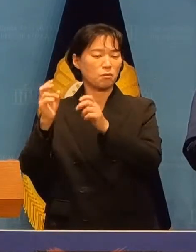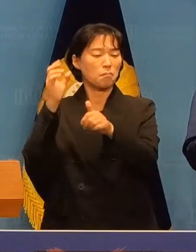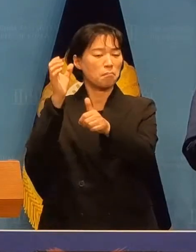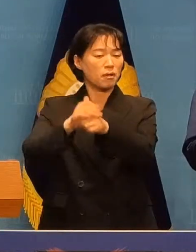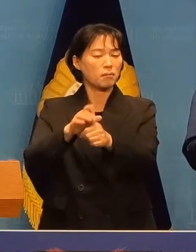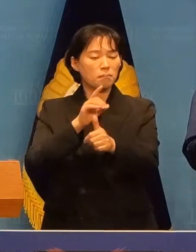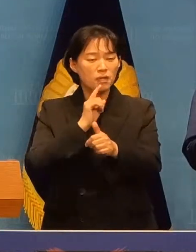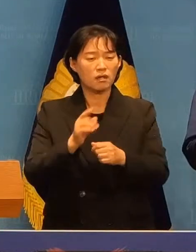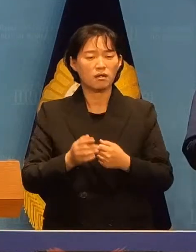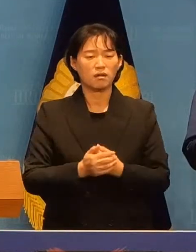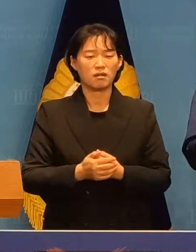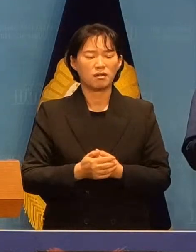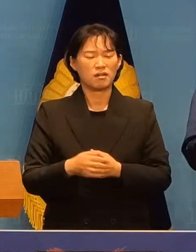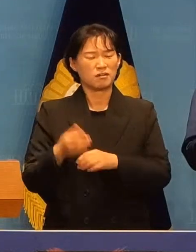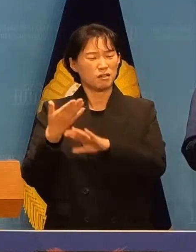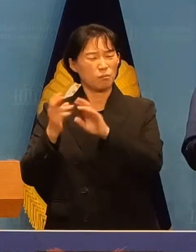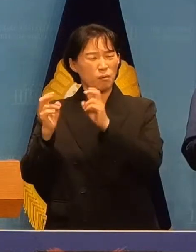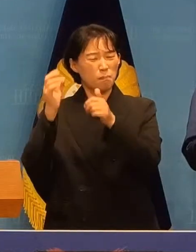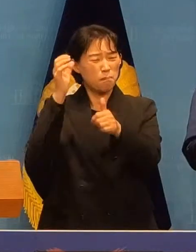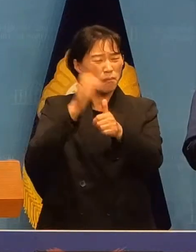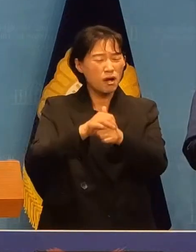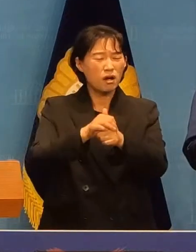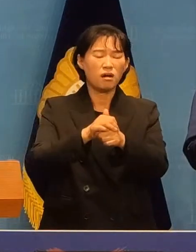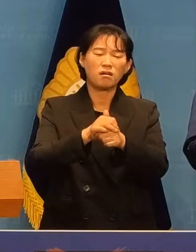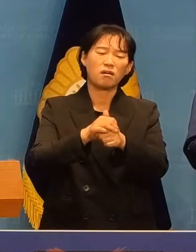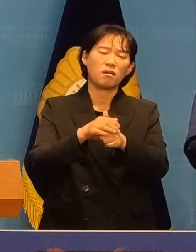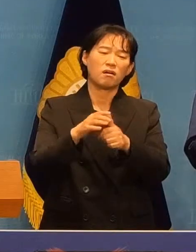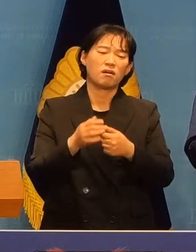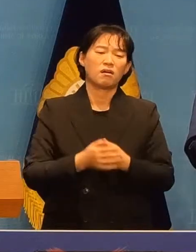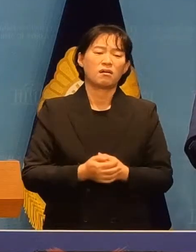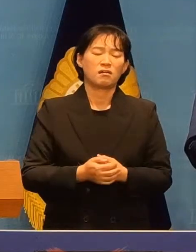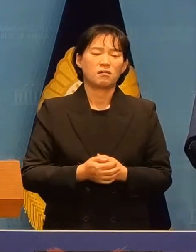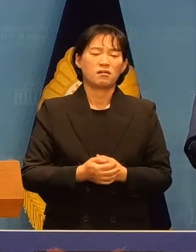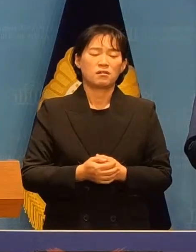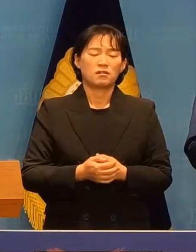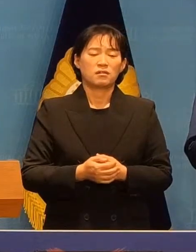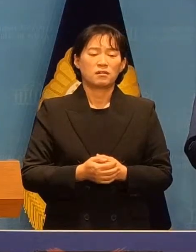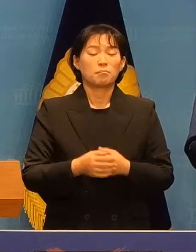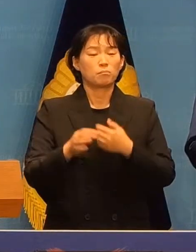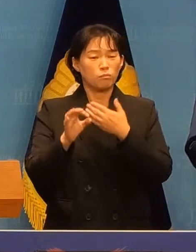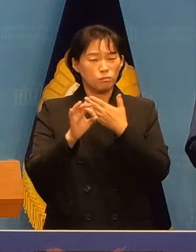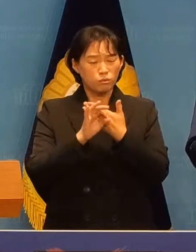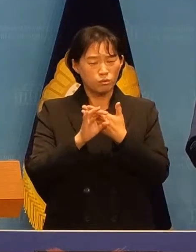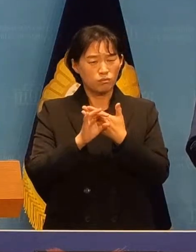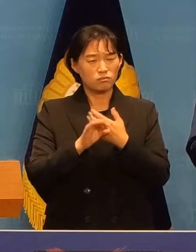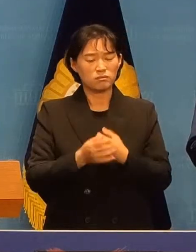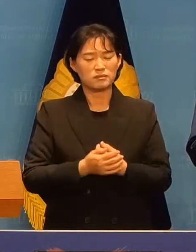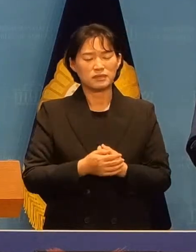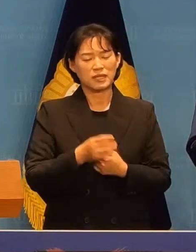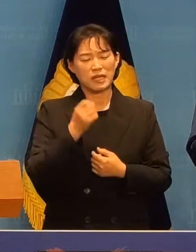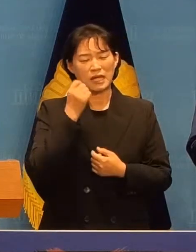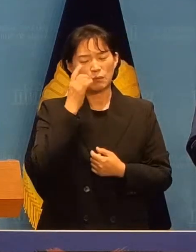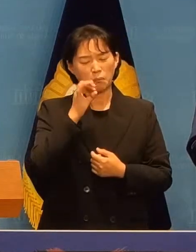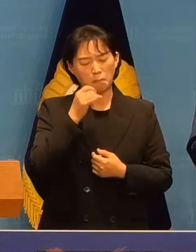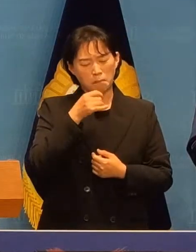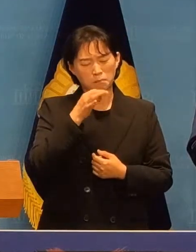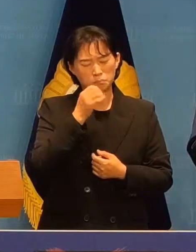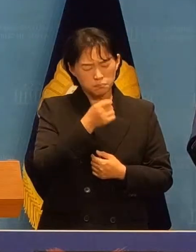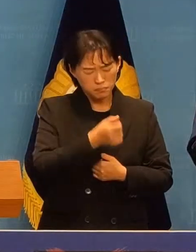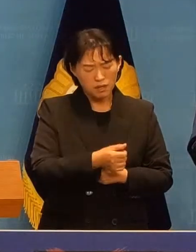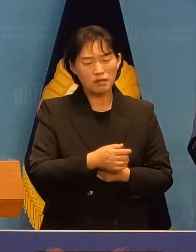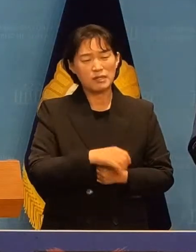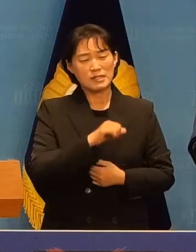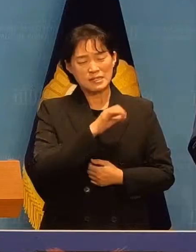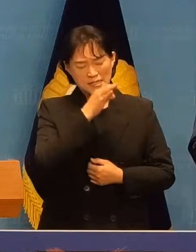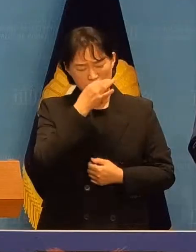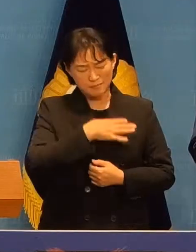외주 도급 체계에서 완전 외주화하겠다는 것인데 그동안 저임금과 고강도 노동을